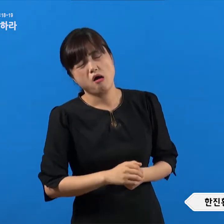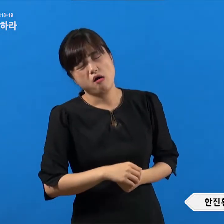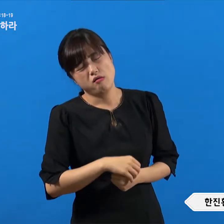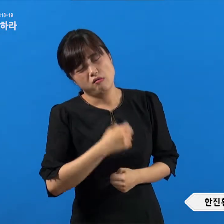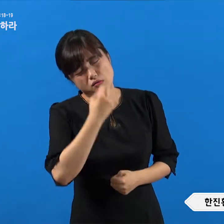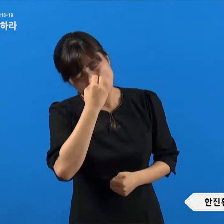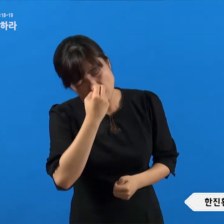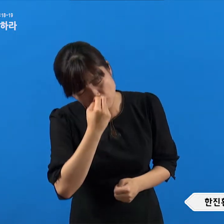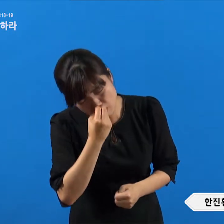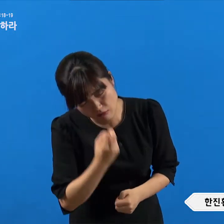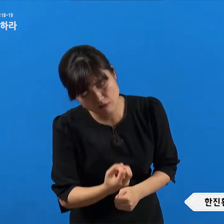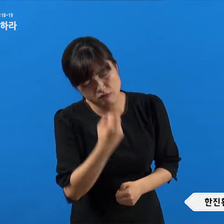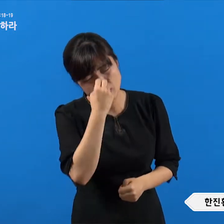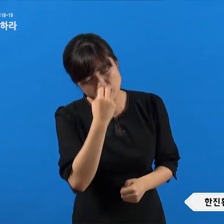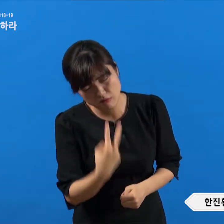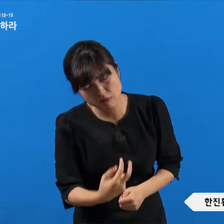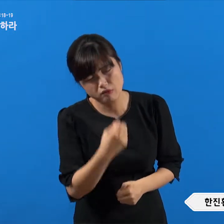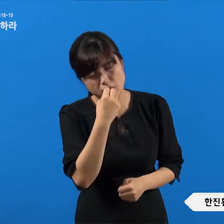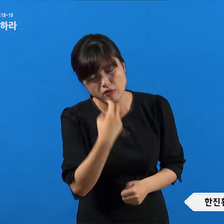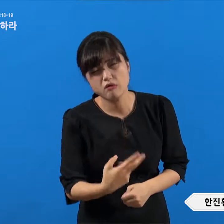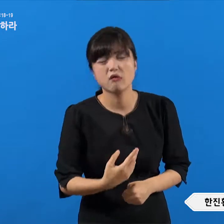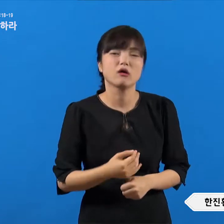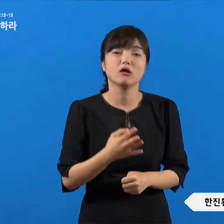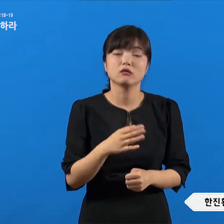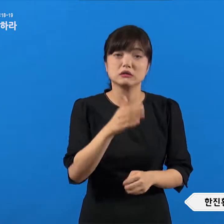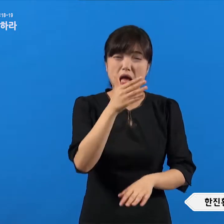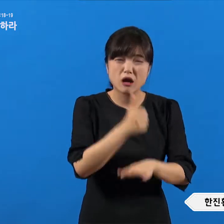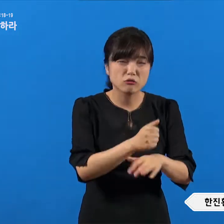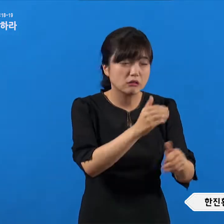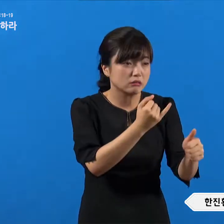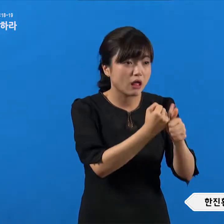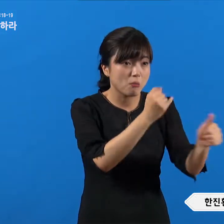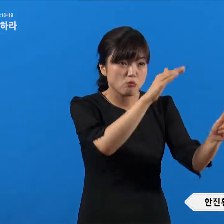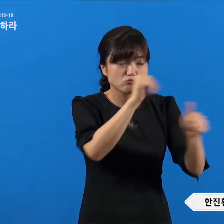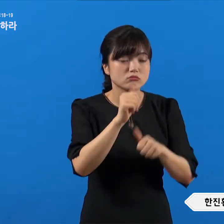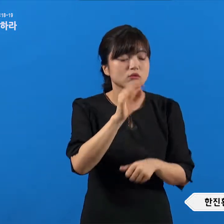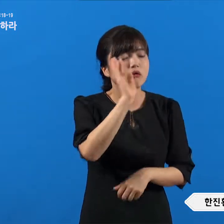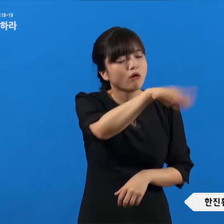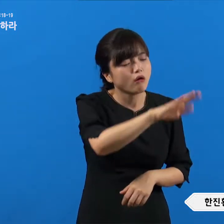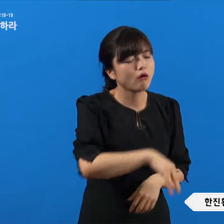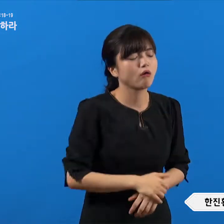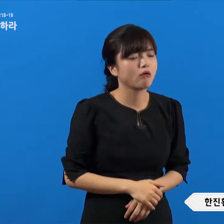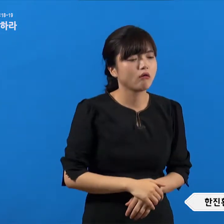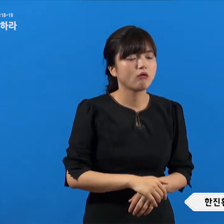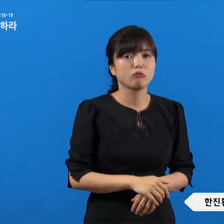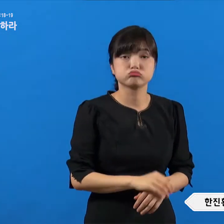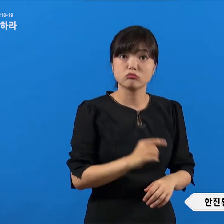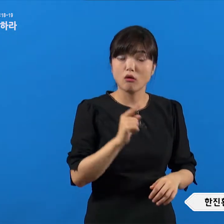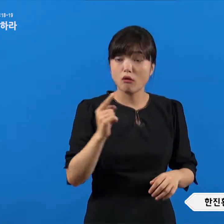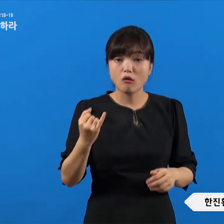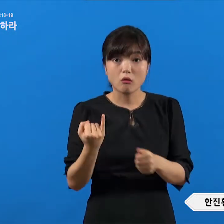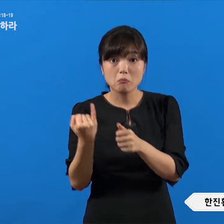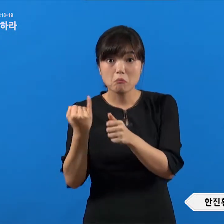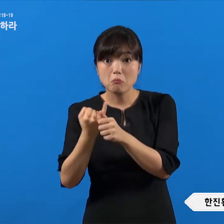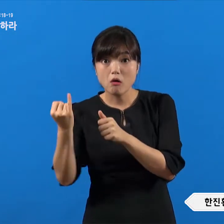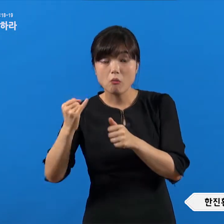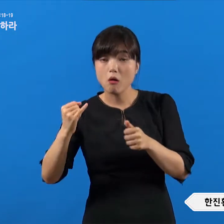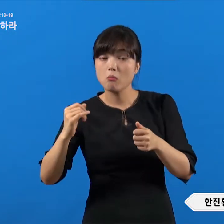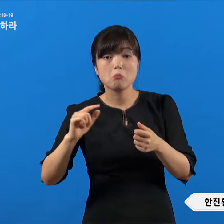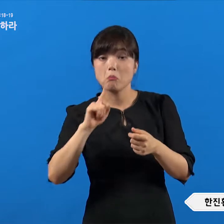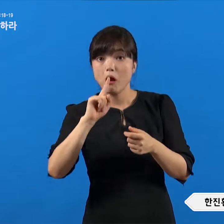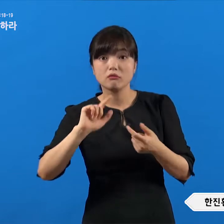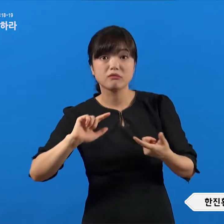하소연을 합니다. 그런데 남편을 불러서 얘기를 들어보니까 말이 다릅니다. 자기 부부는 싸움을